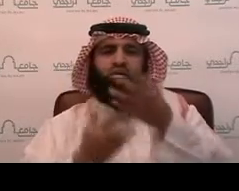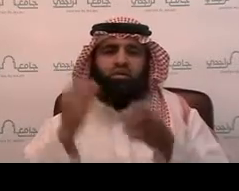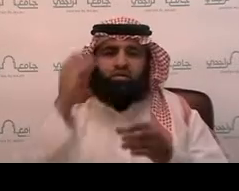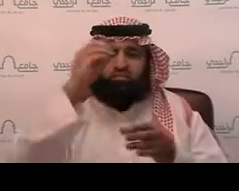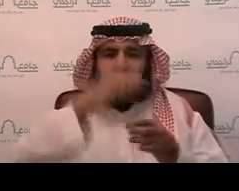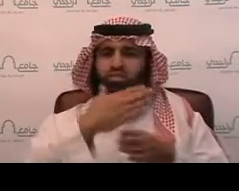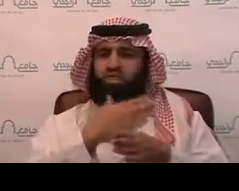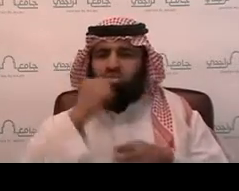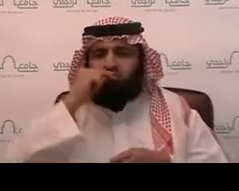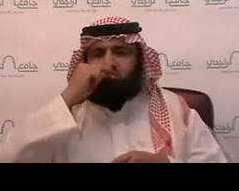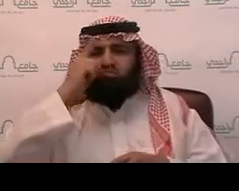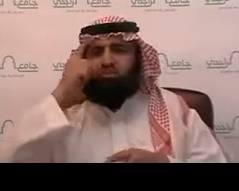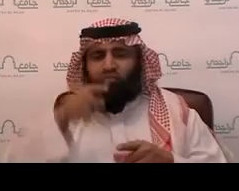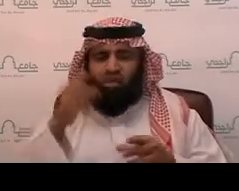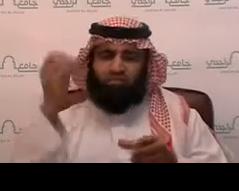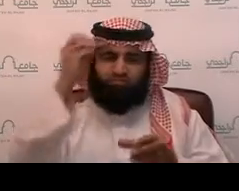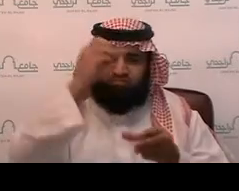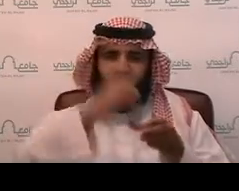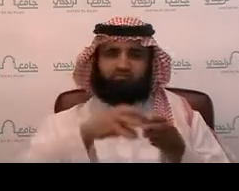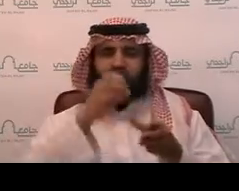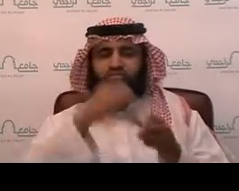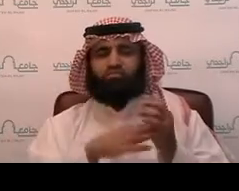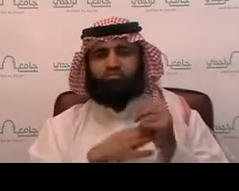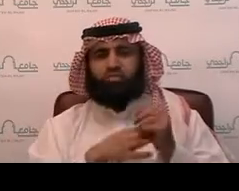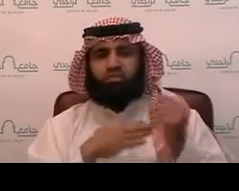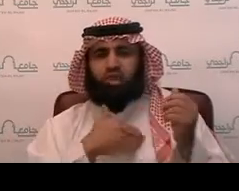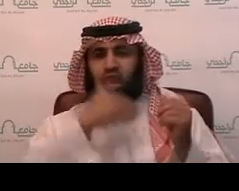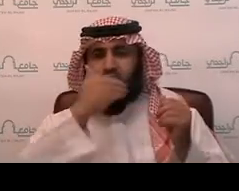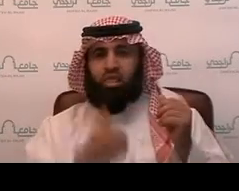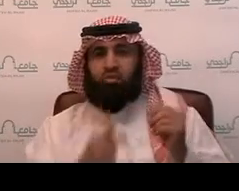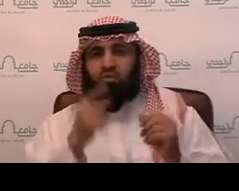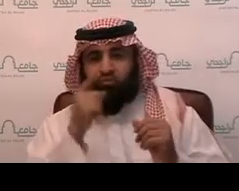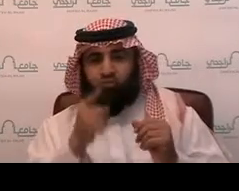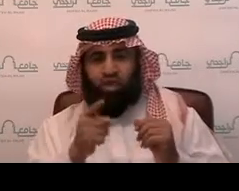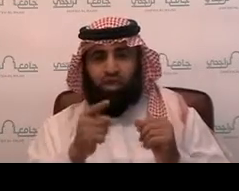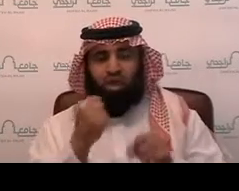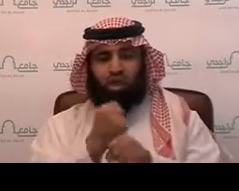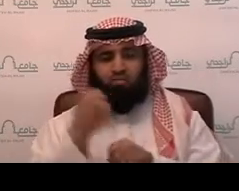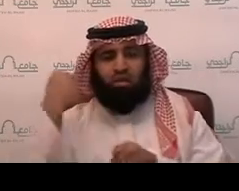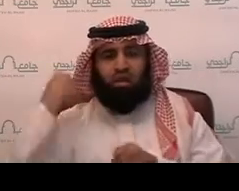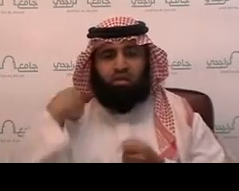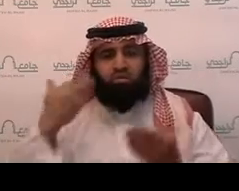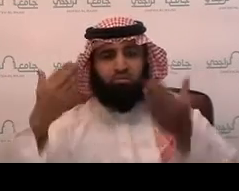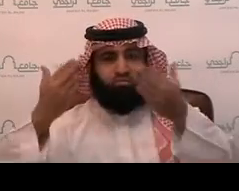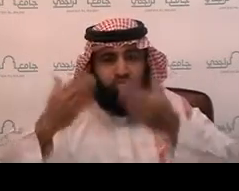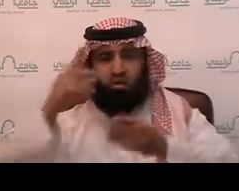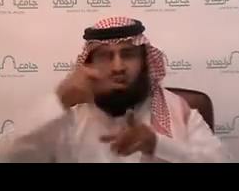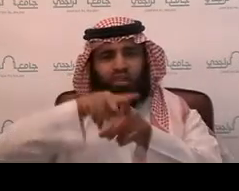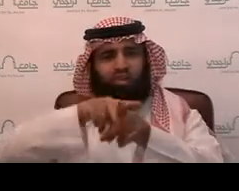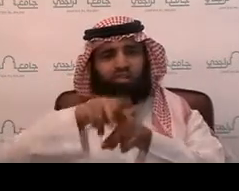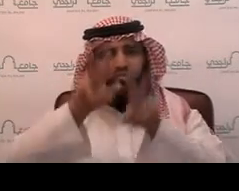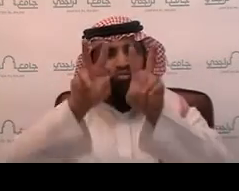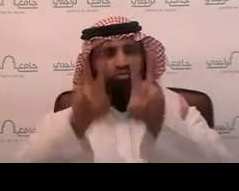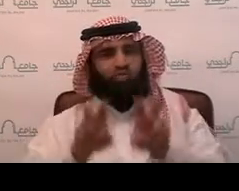للمتكبرين. وينجي الله الذين اتقوا بمفازتهم لا يمسهم السوء ولا هم